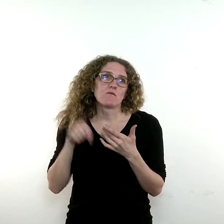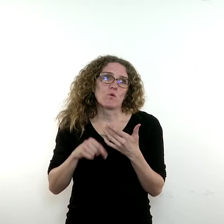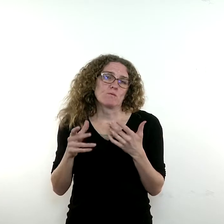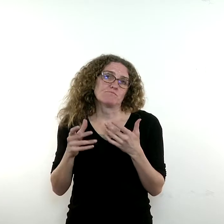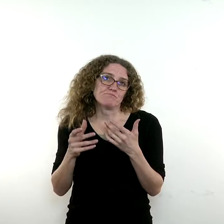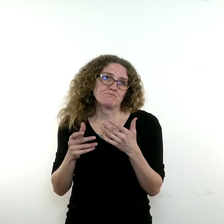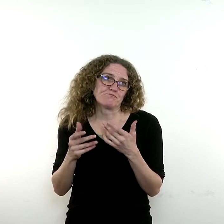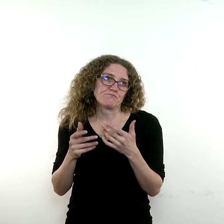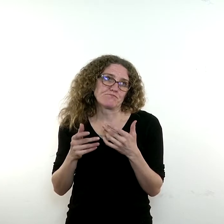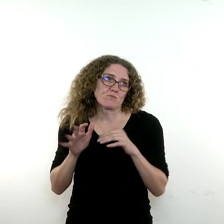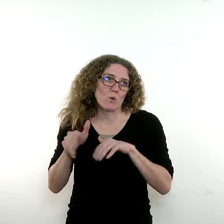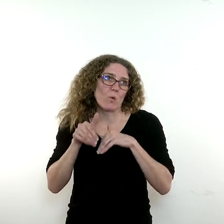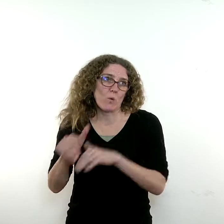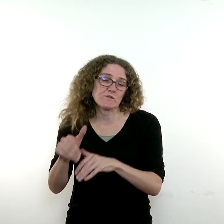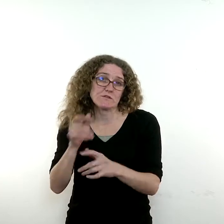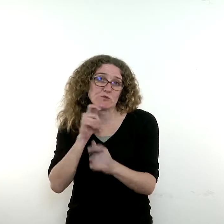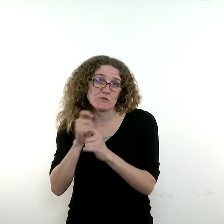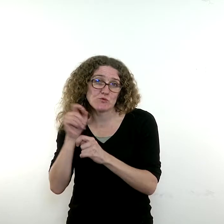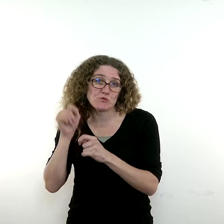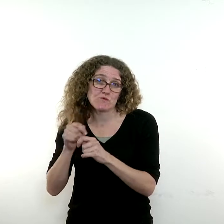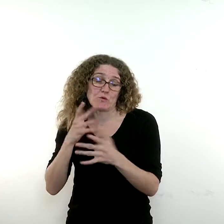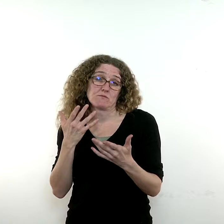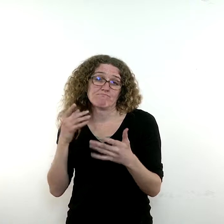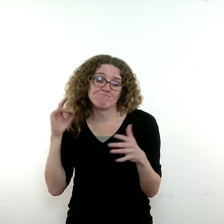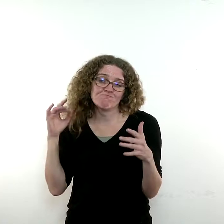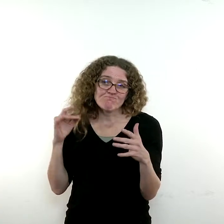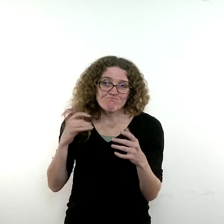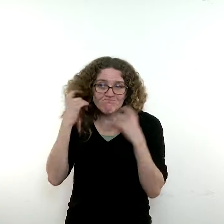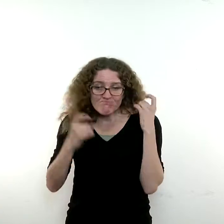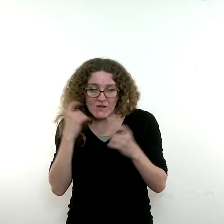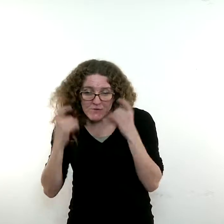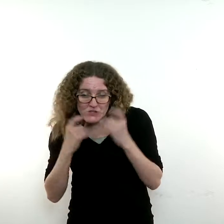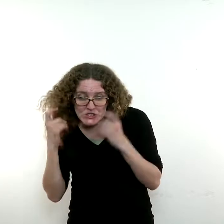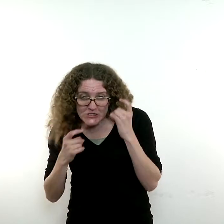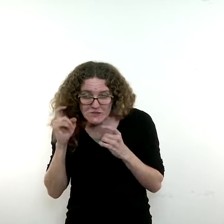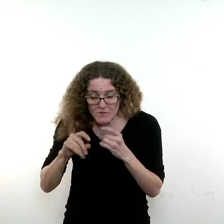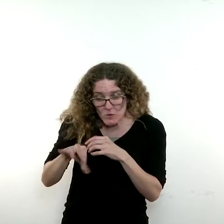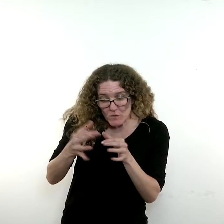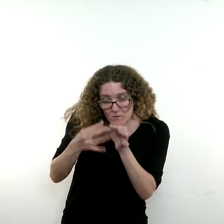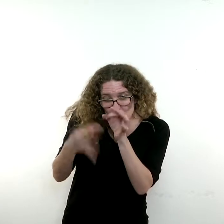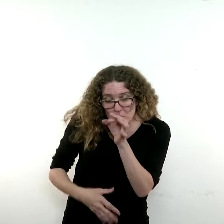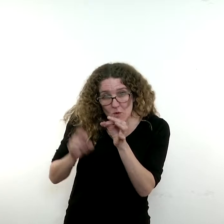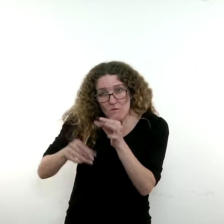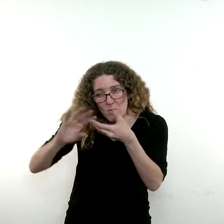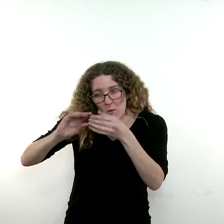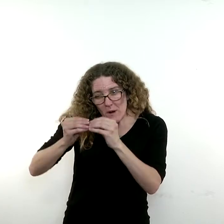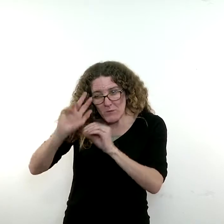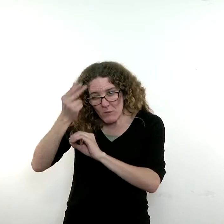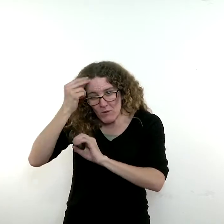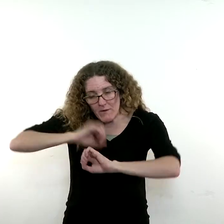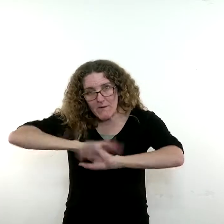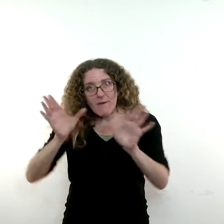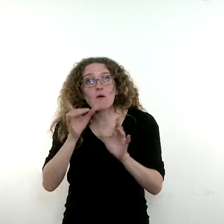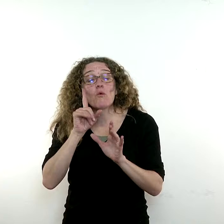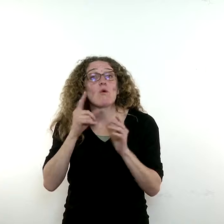approfondir le dialogue pour voir quelles solutions peuvent être trouvées pour bien que ce problème puisse être identifié, parce qu'on a un certain